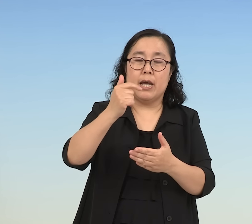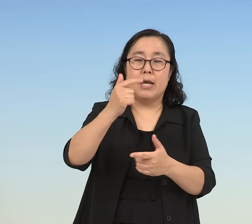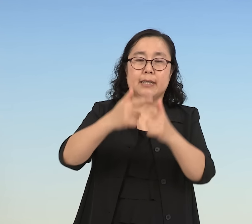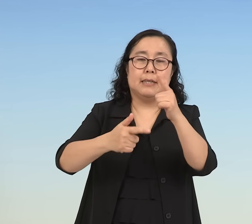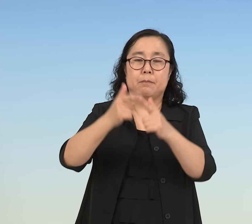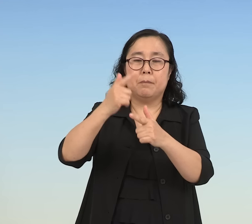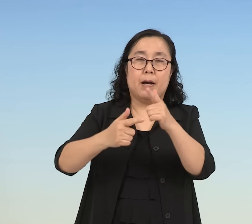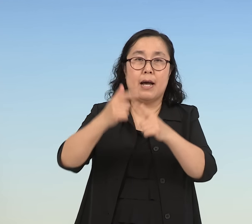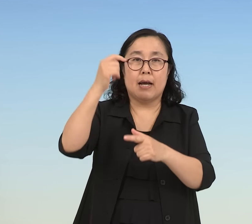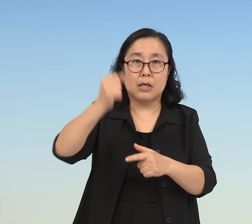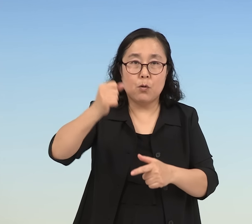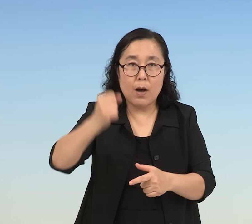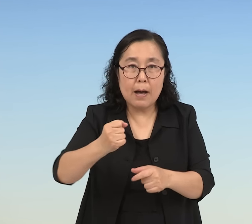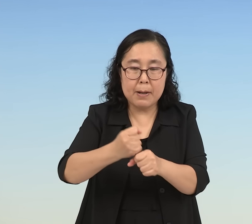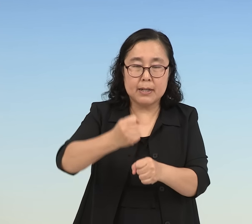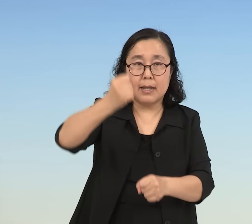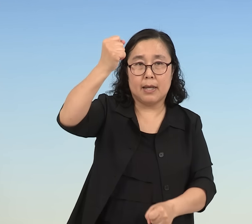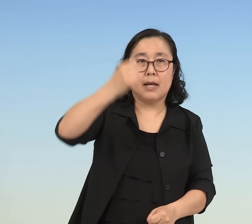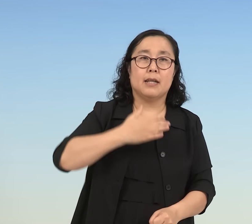나를 안위하시나이다.